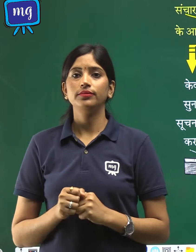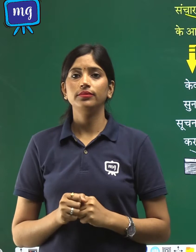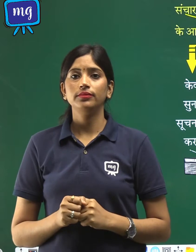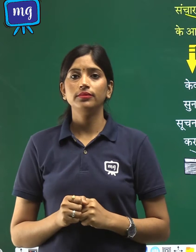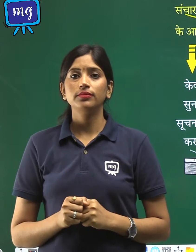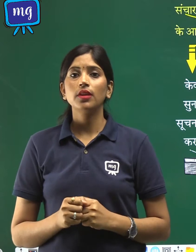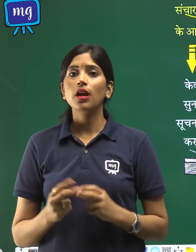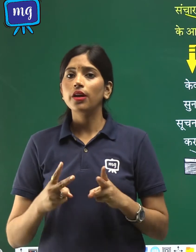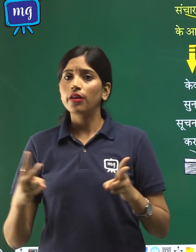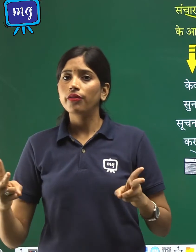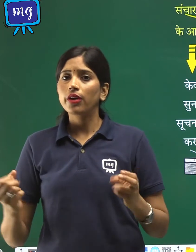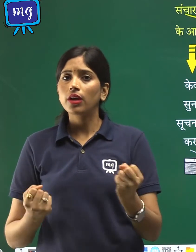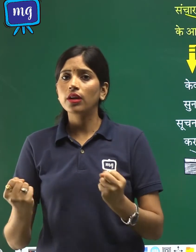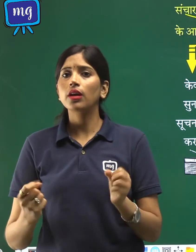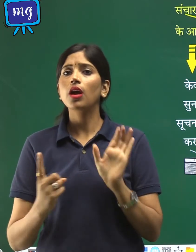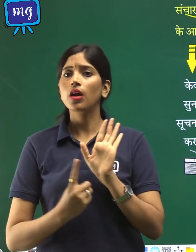साधनों को